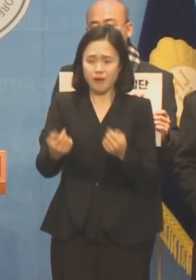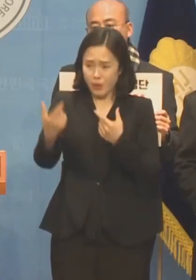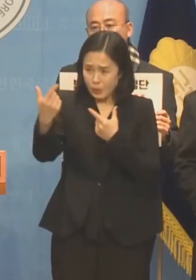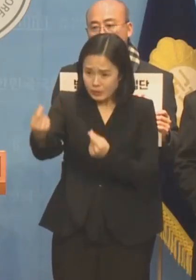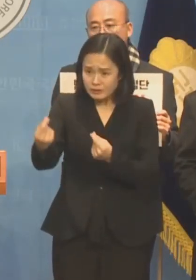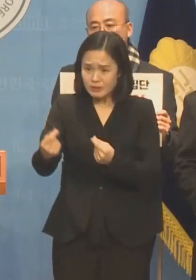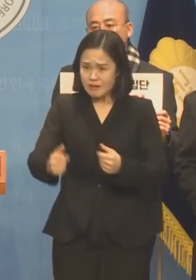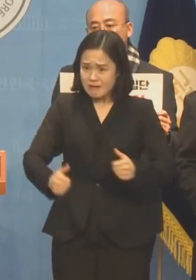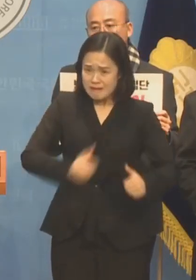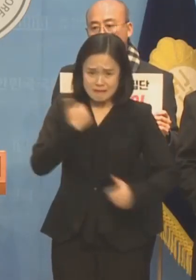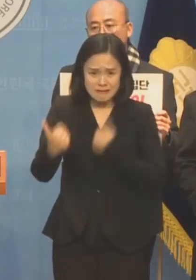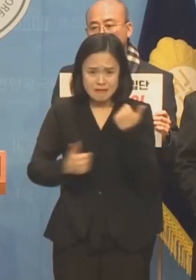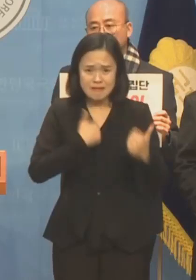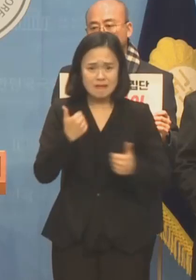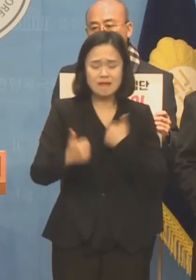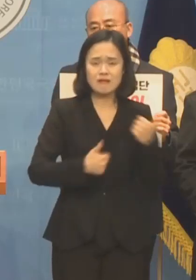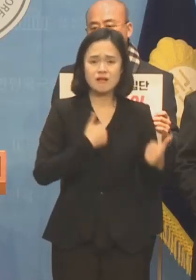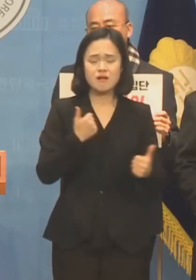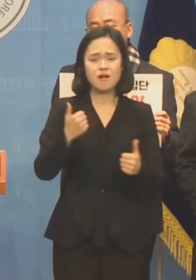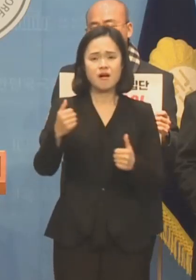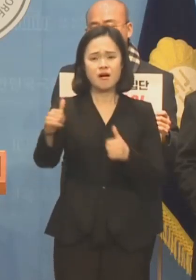분노하다고 저보다도 더 분노하답니다.